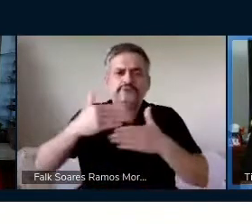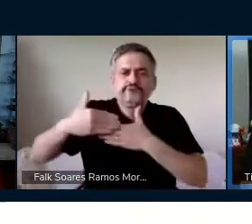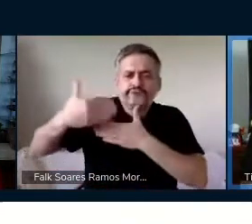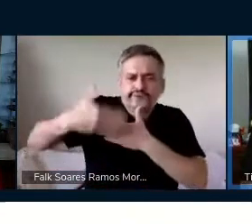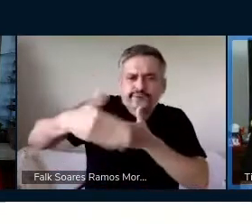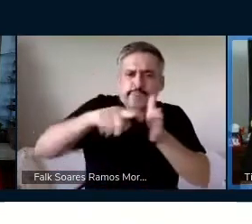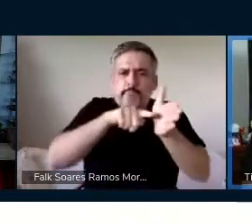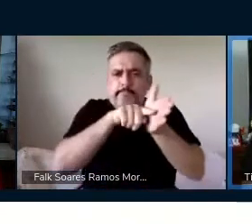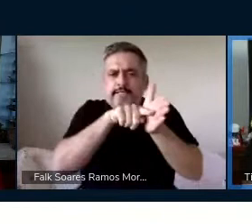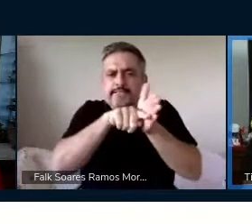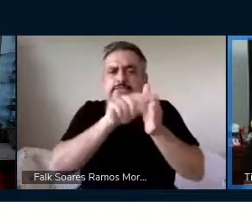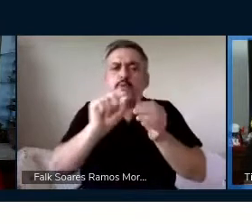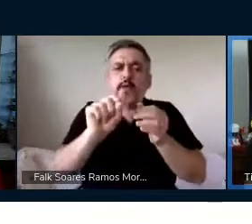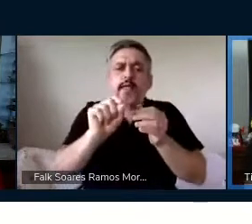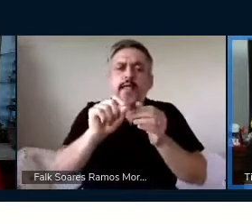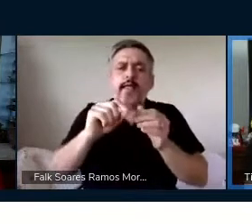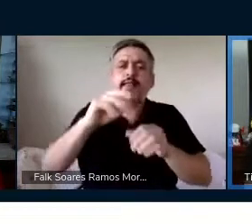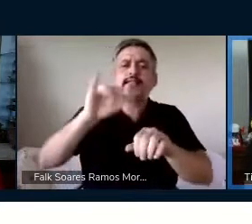Na sequência,